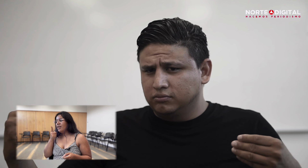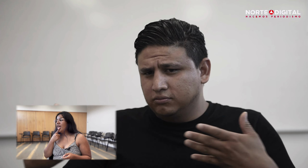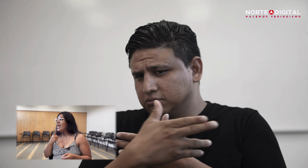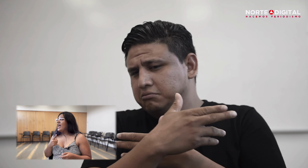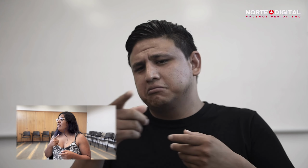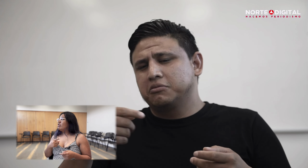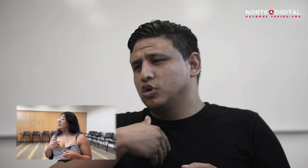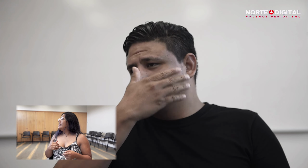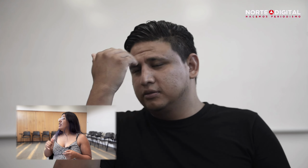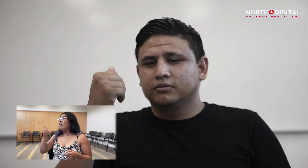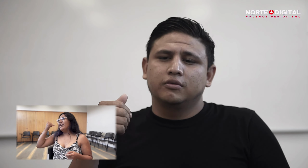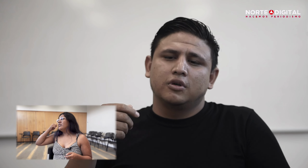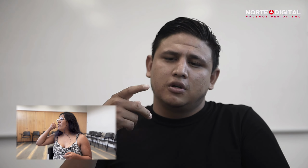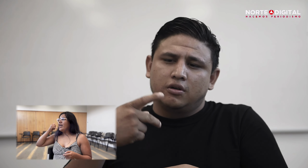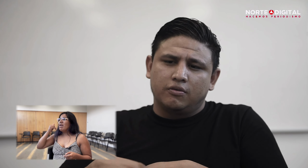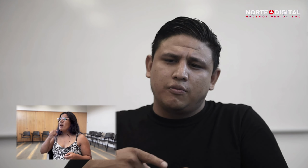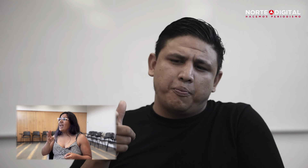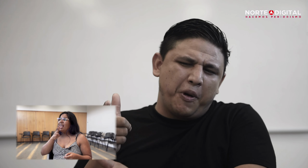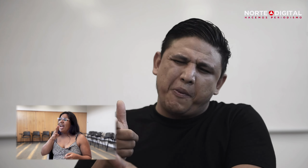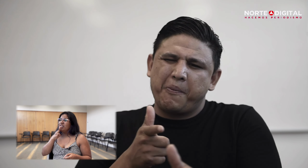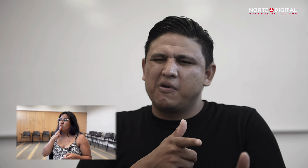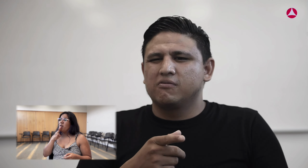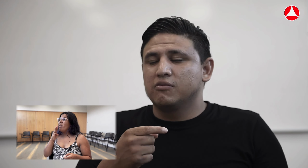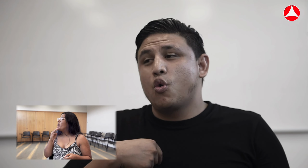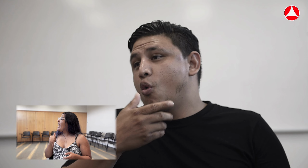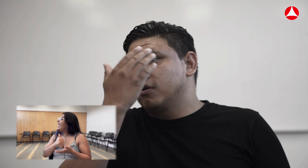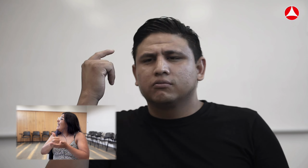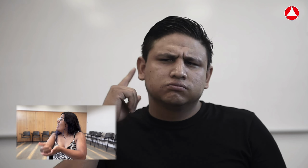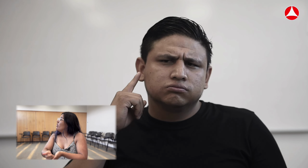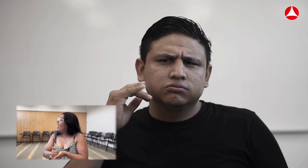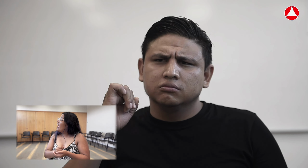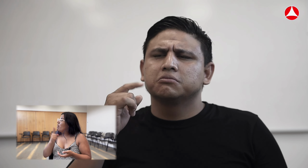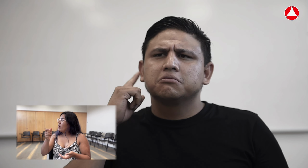escucha. Entonces lo que hizo fue llamarle a su mamá